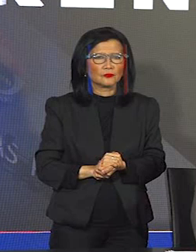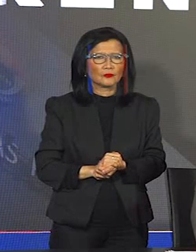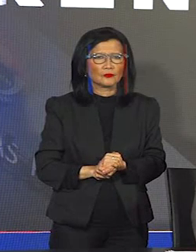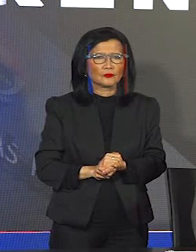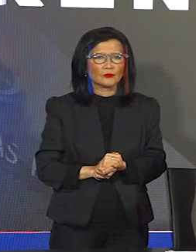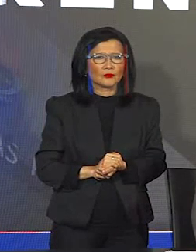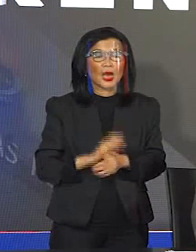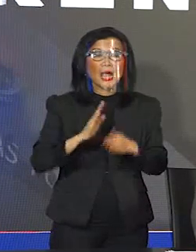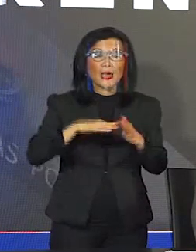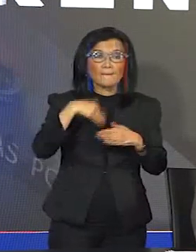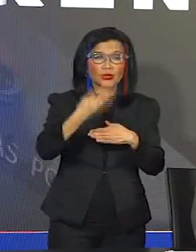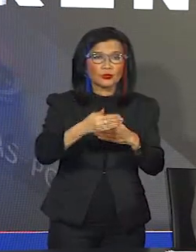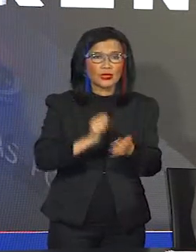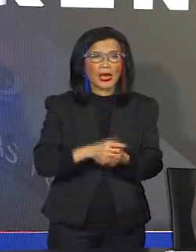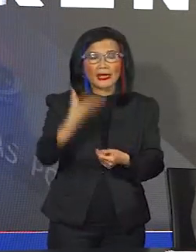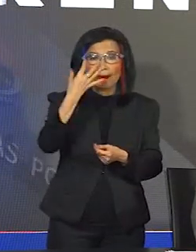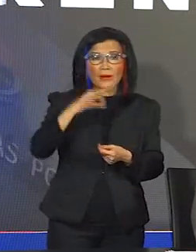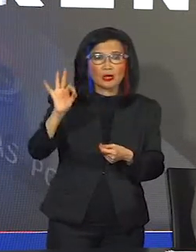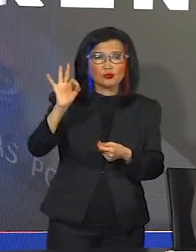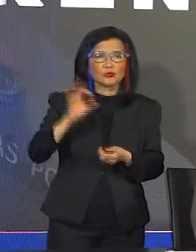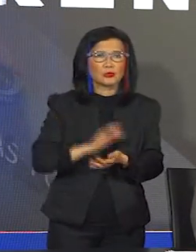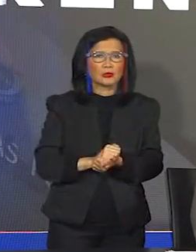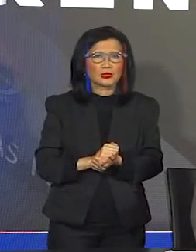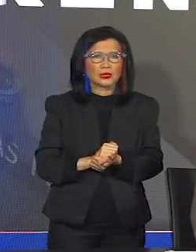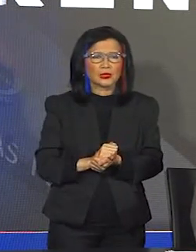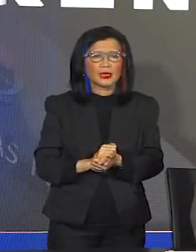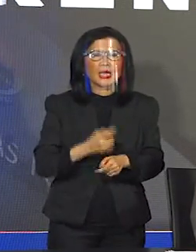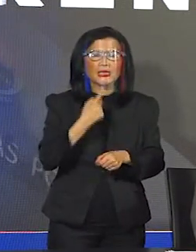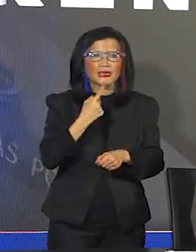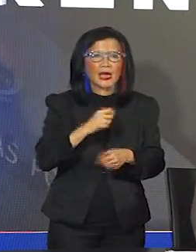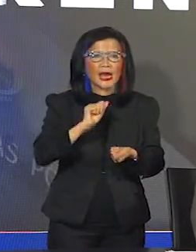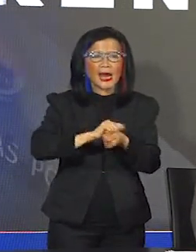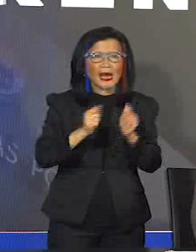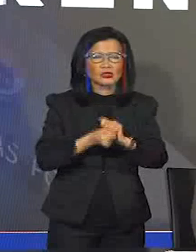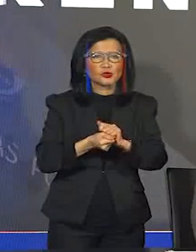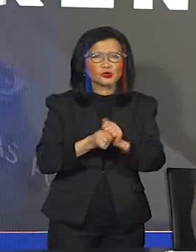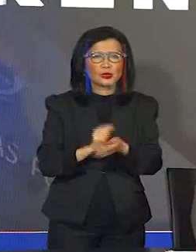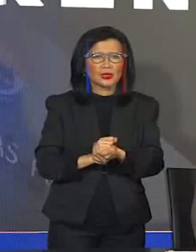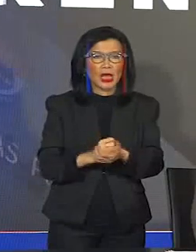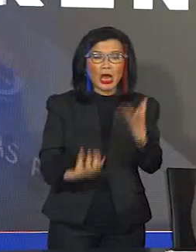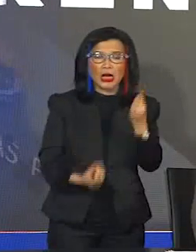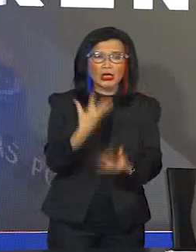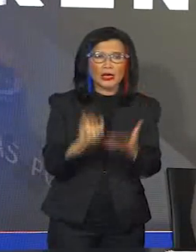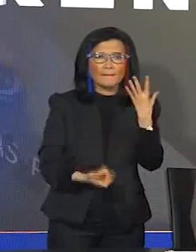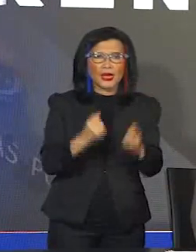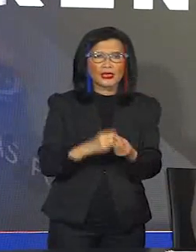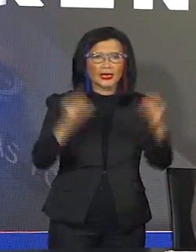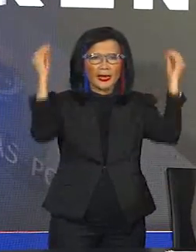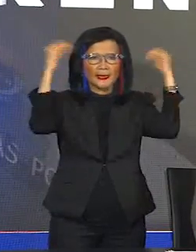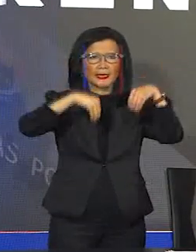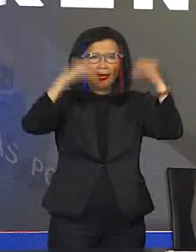Kemudian yang berikut, update penanganan insiden kebakaran kilang minyak